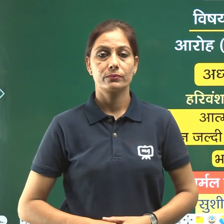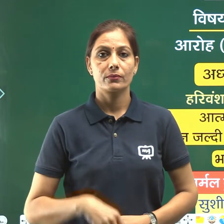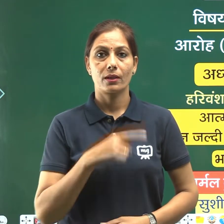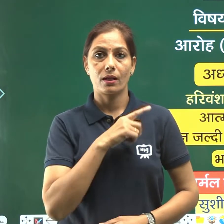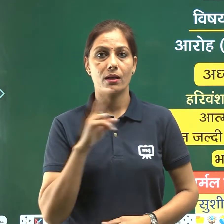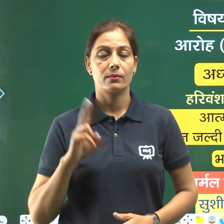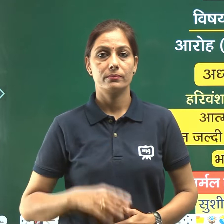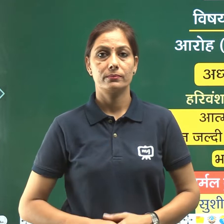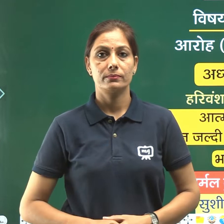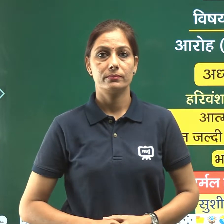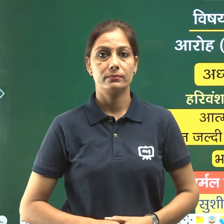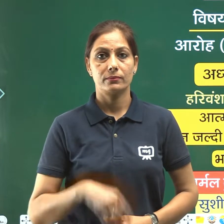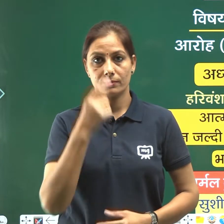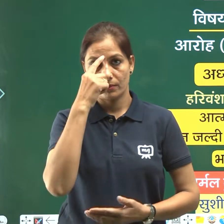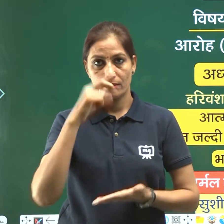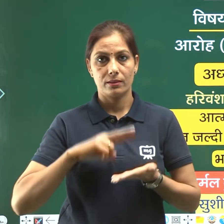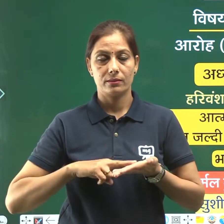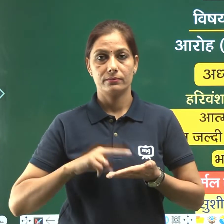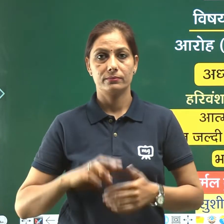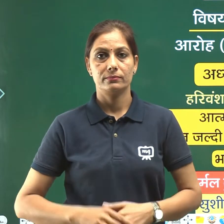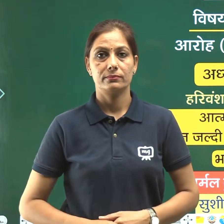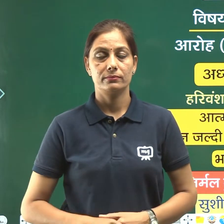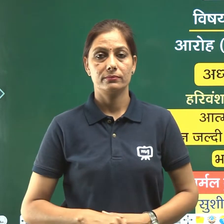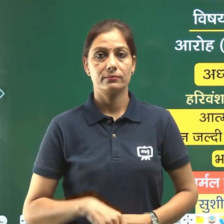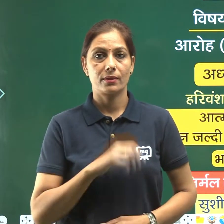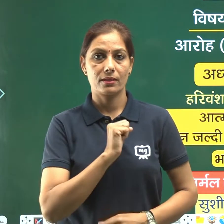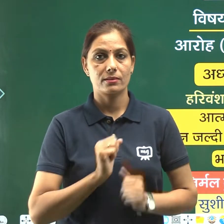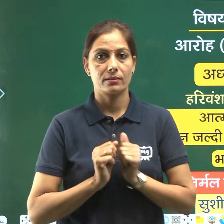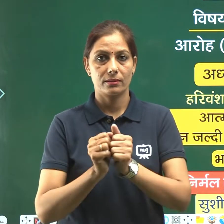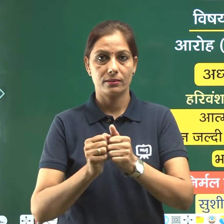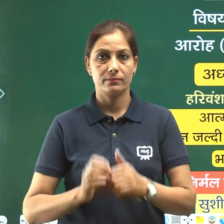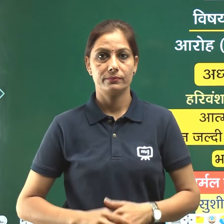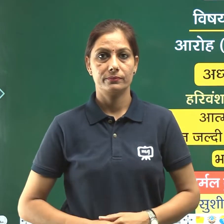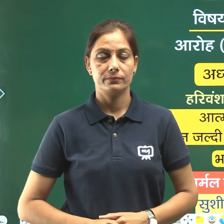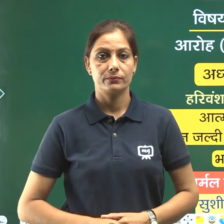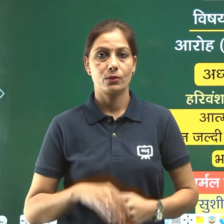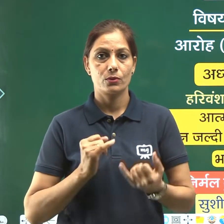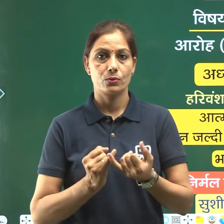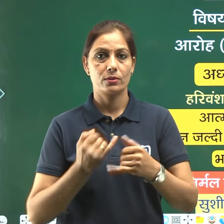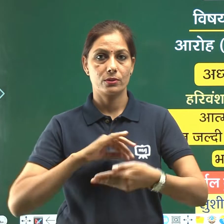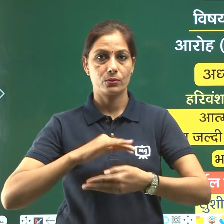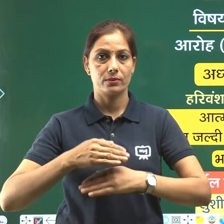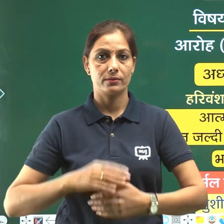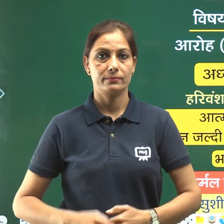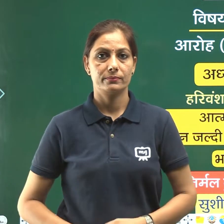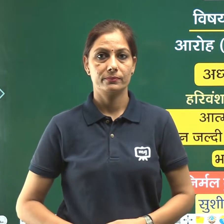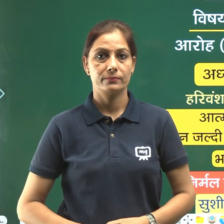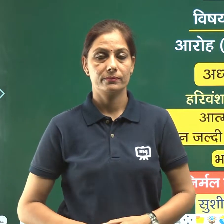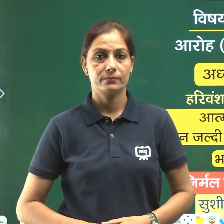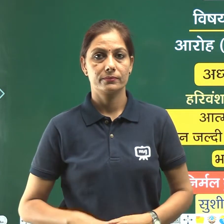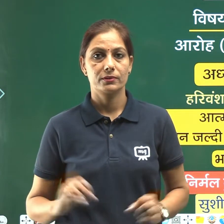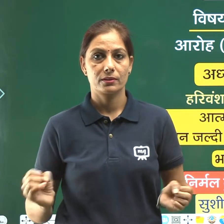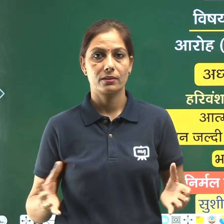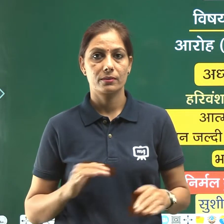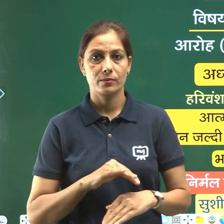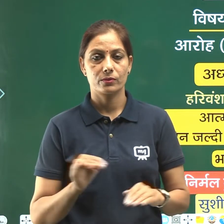मेरा नाम निर्मल कुमार गुप्ता और मेरे साथ हैं सुशीला चौधरी। शुरू